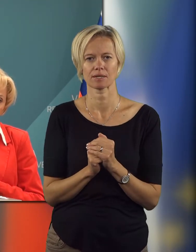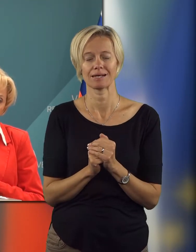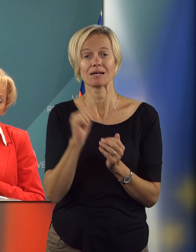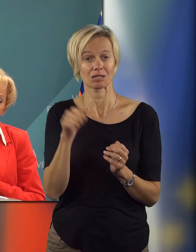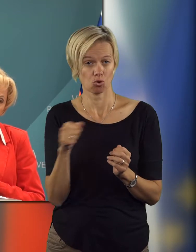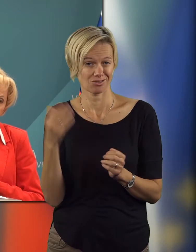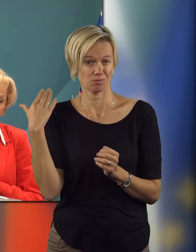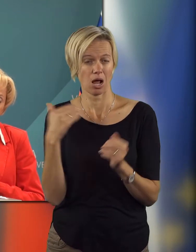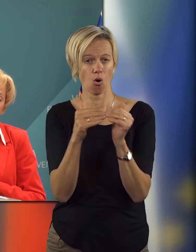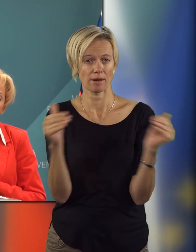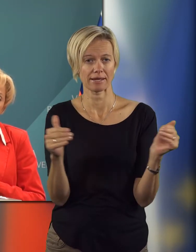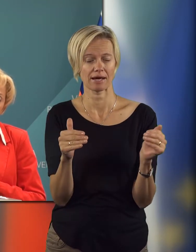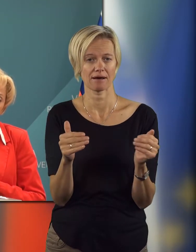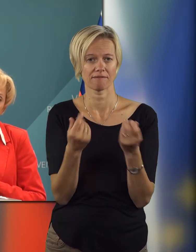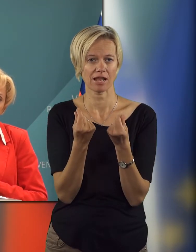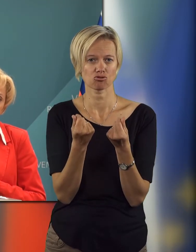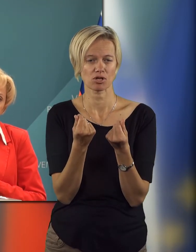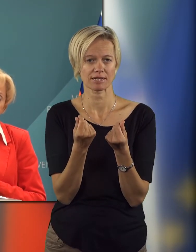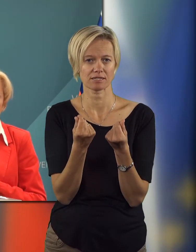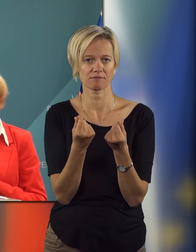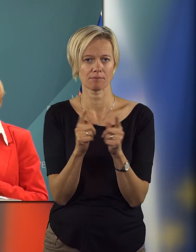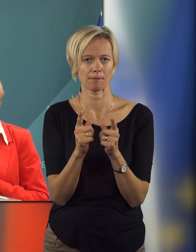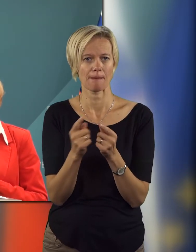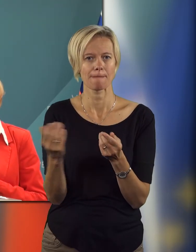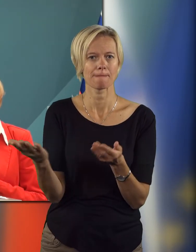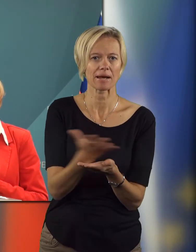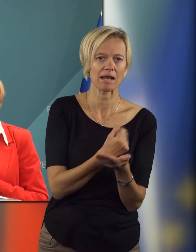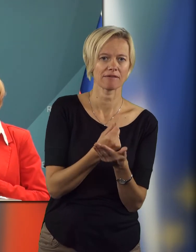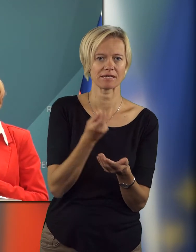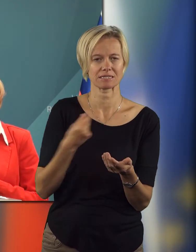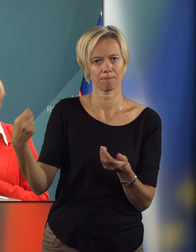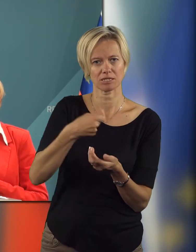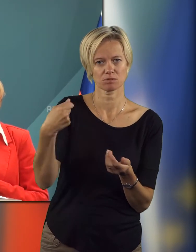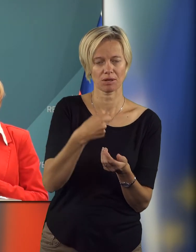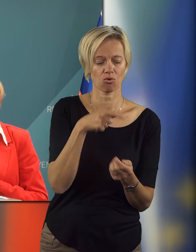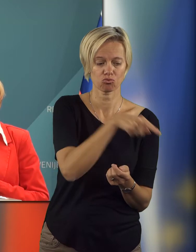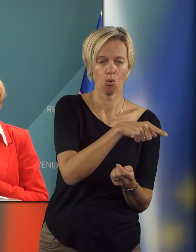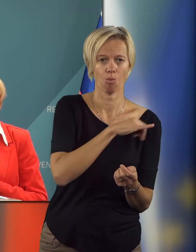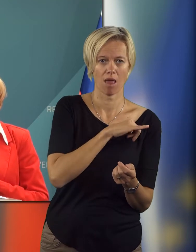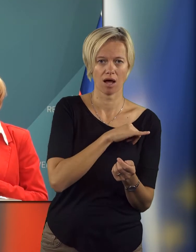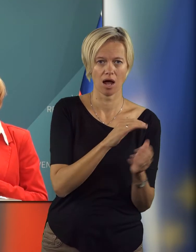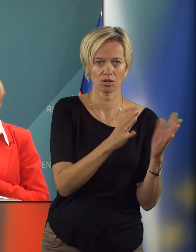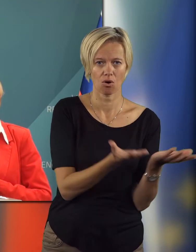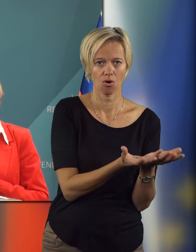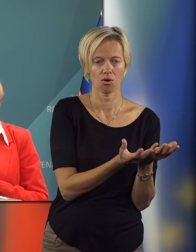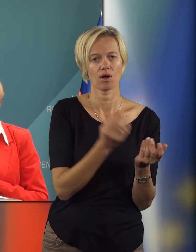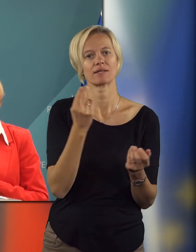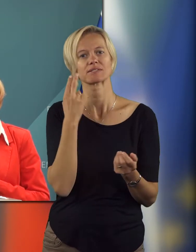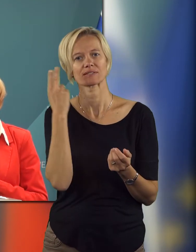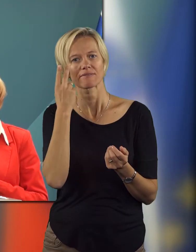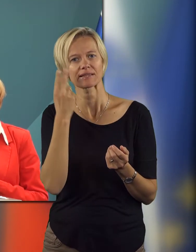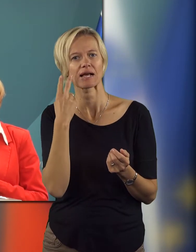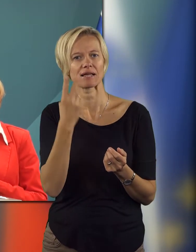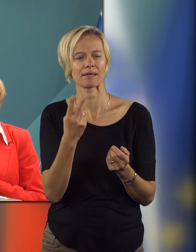so bila omejena finančna sredstva, se pravi prilivi iz prispevkov v to blagajno in glede seveda